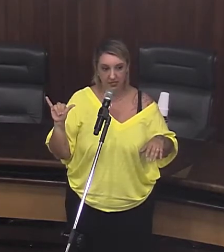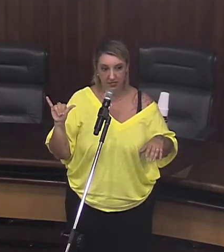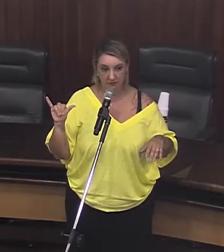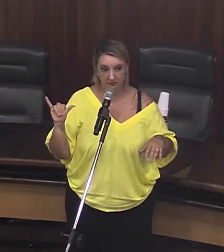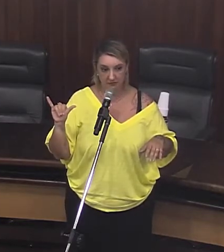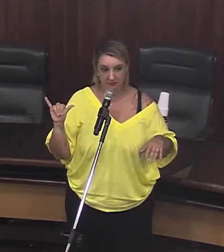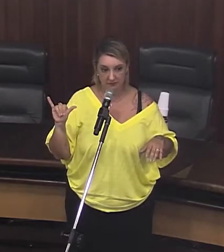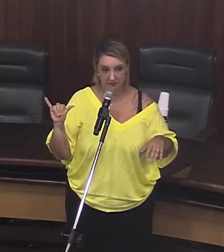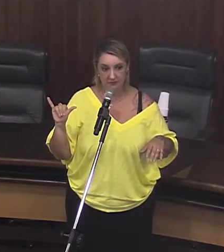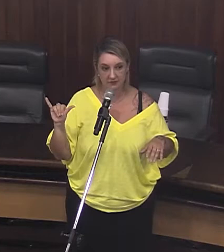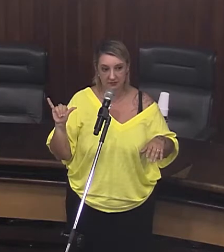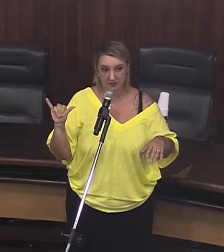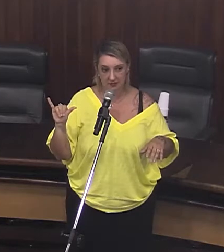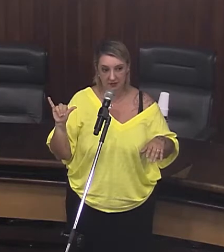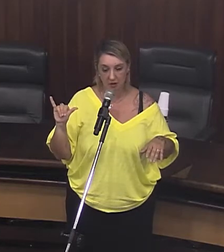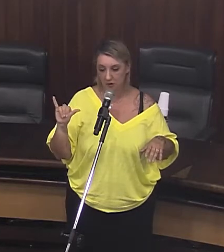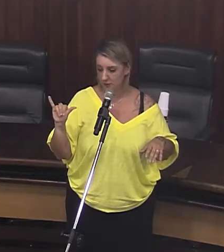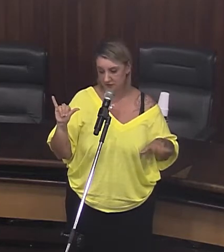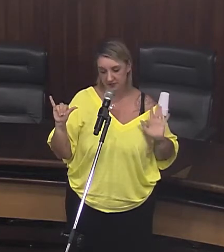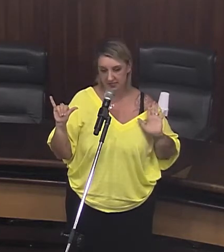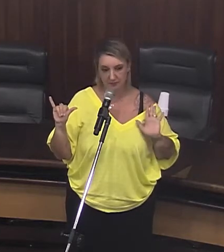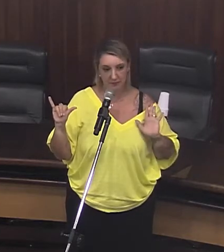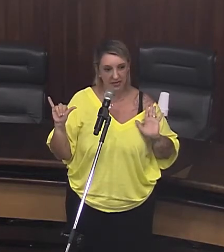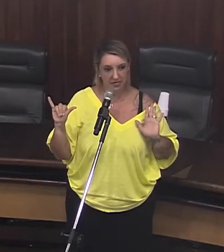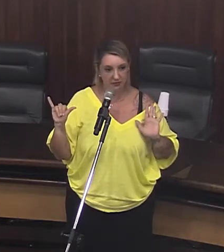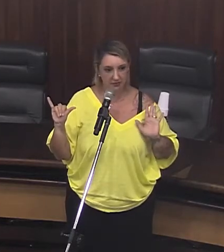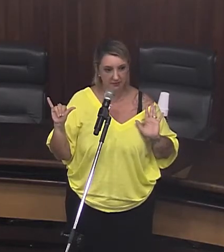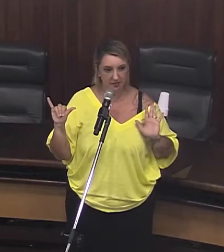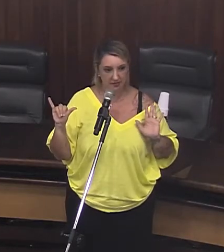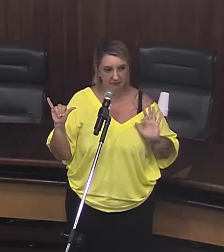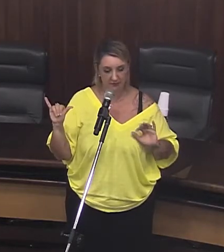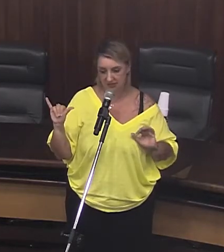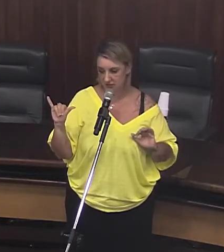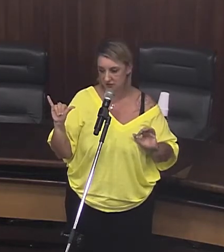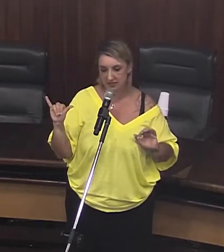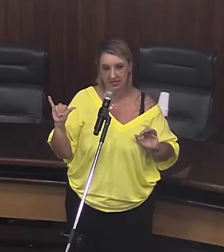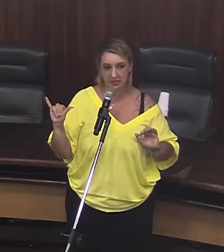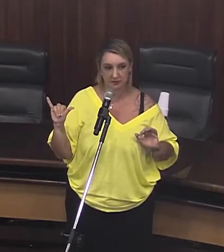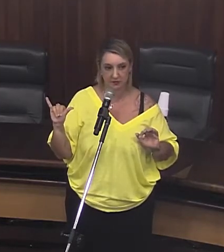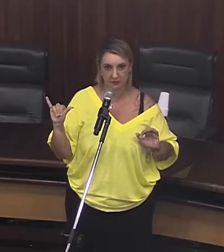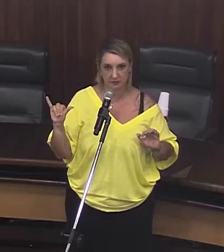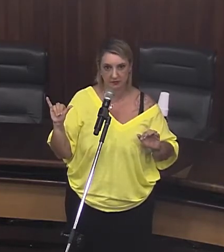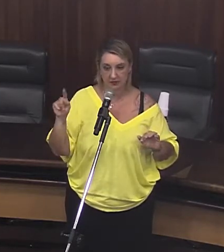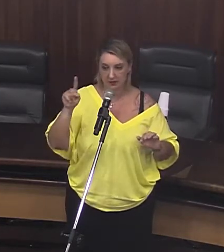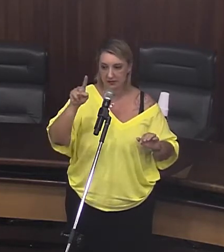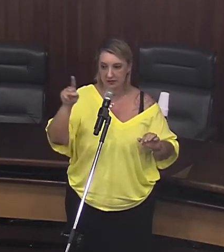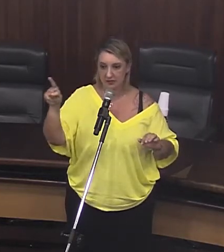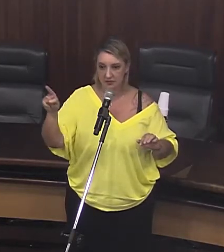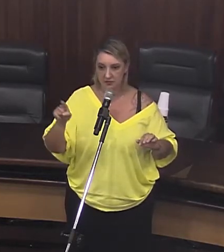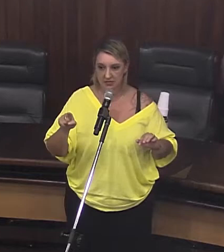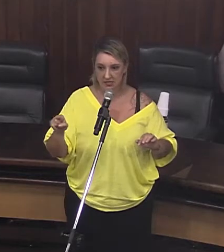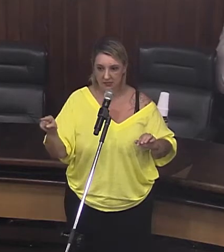Pouquinho. Ou eu posso fazer parado também, mas a gente usa Y. E o Z?